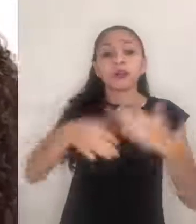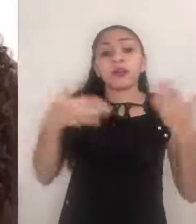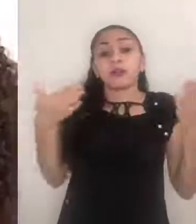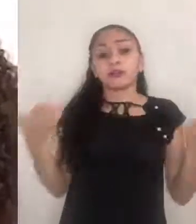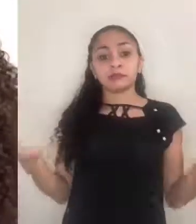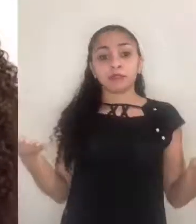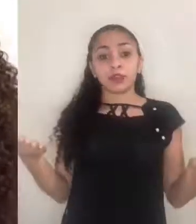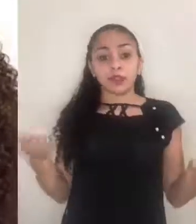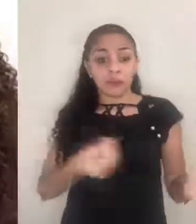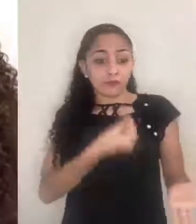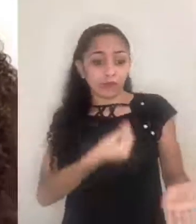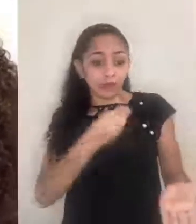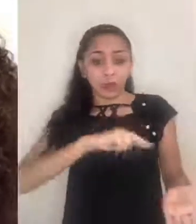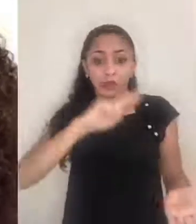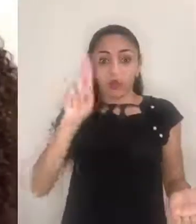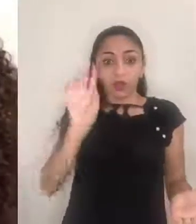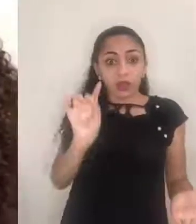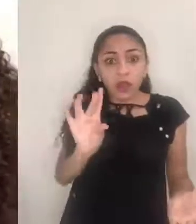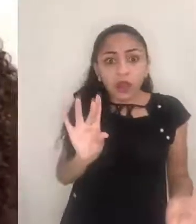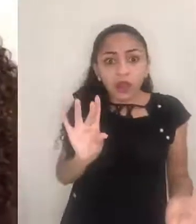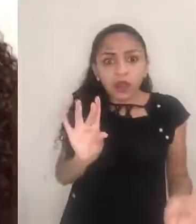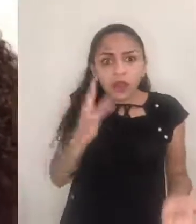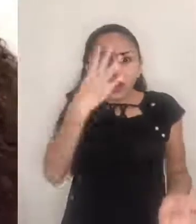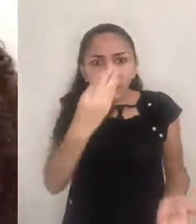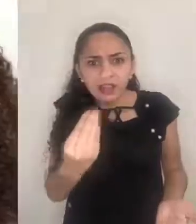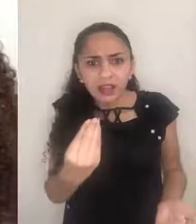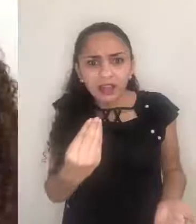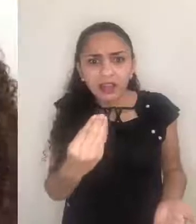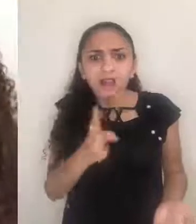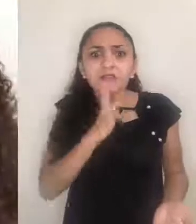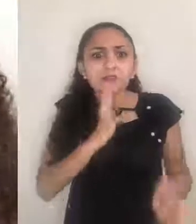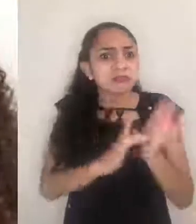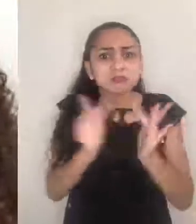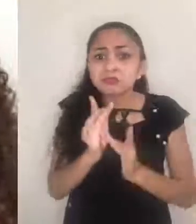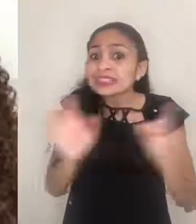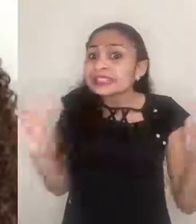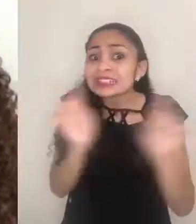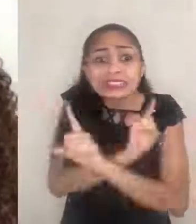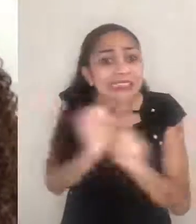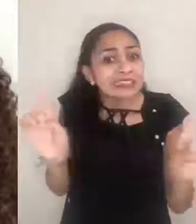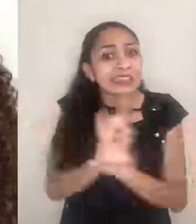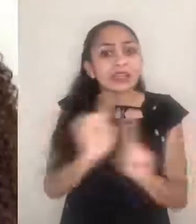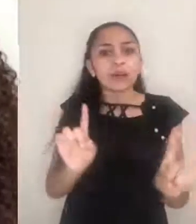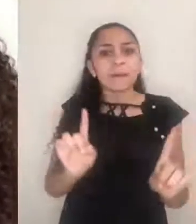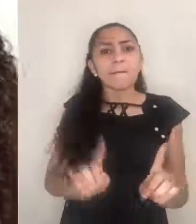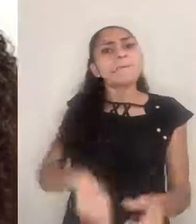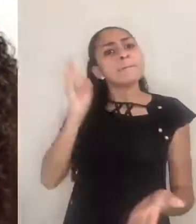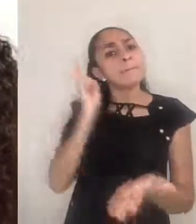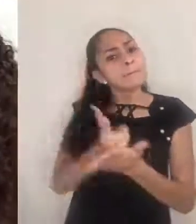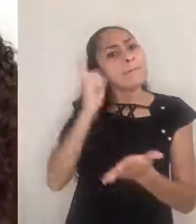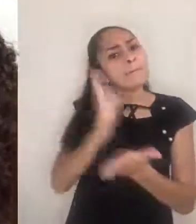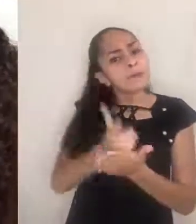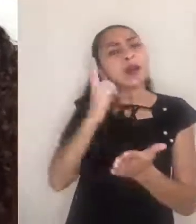essência. Então, apenas ter uma vida de religiosidade não evidencia que nós conhecemos a Jesus verdadeiramente, mas essa é